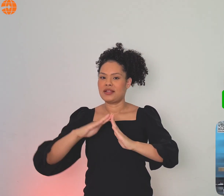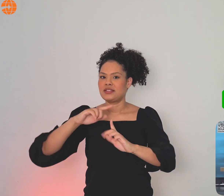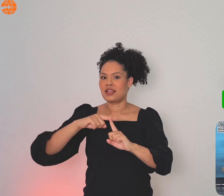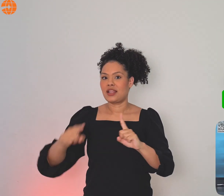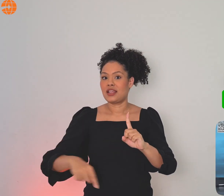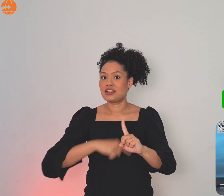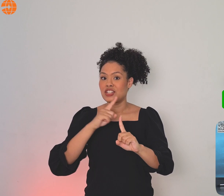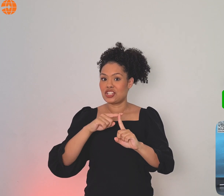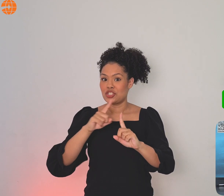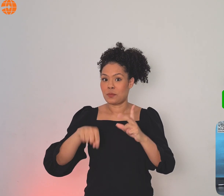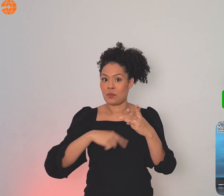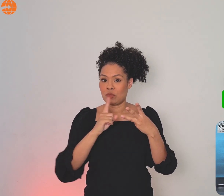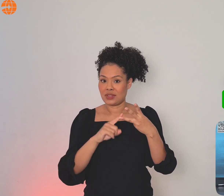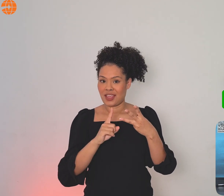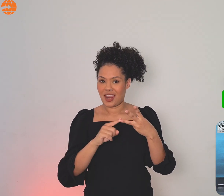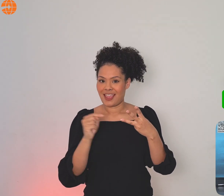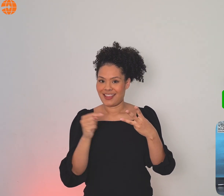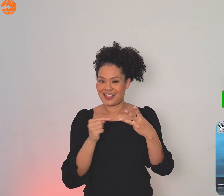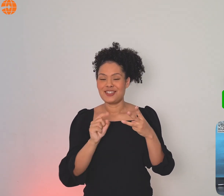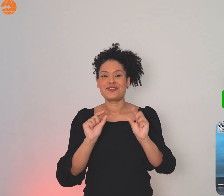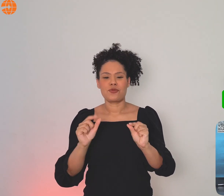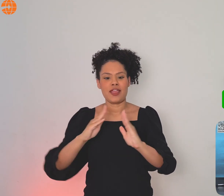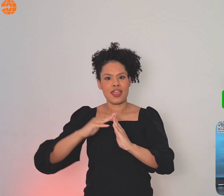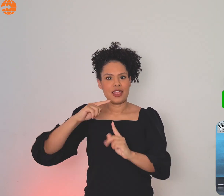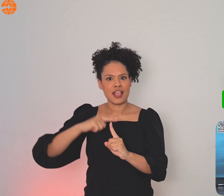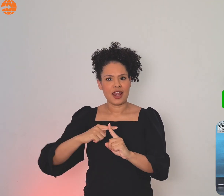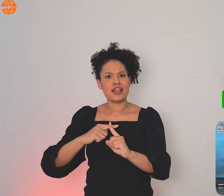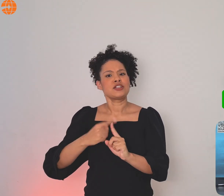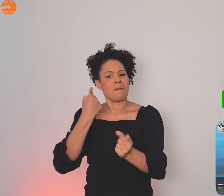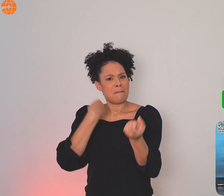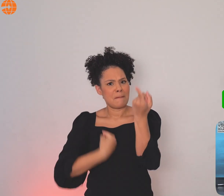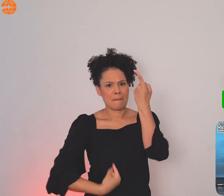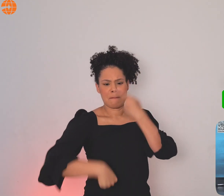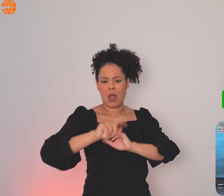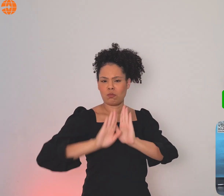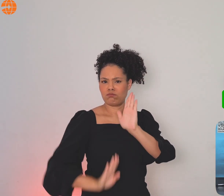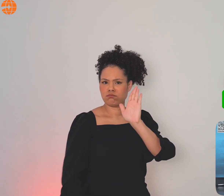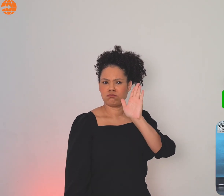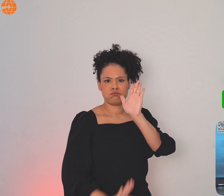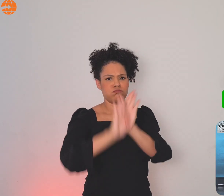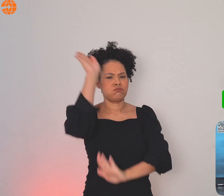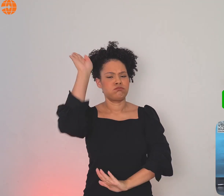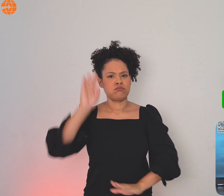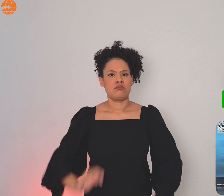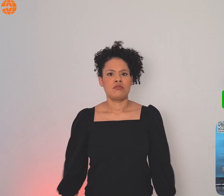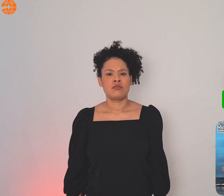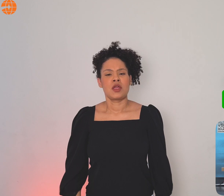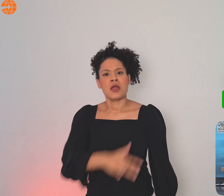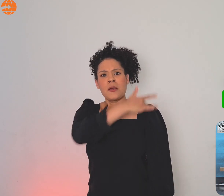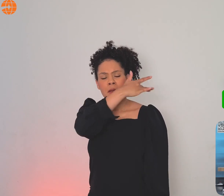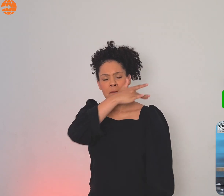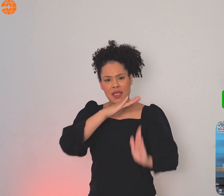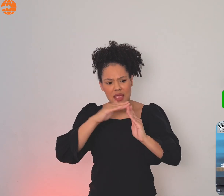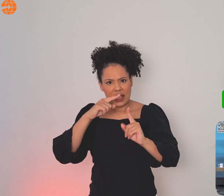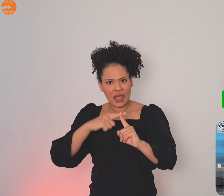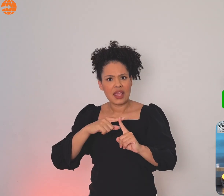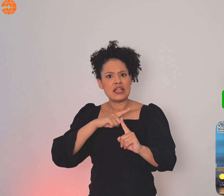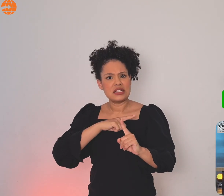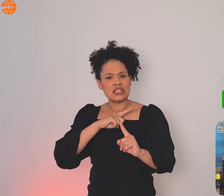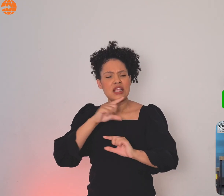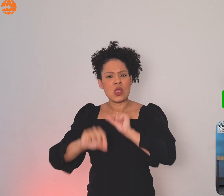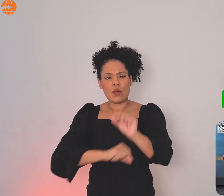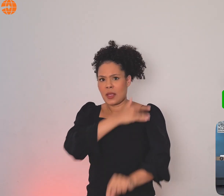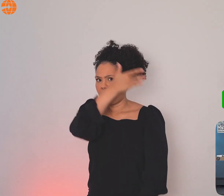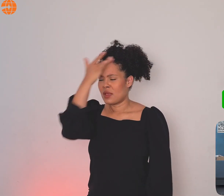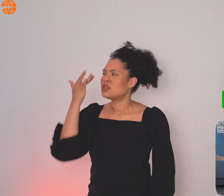avançam, são as igrejas conscientes da mensagem, que não se curvam diante de um mundo cheio de